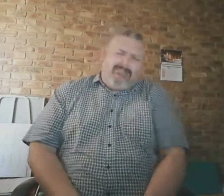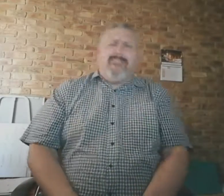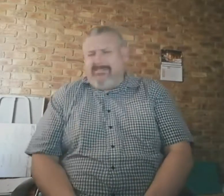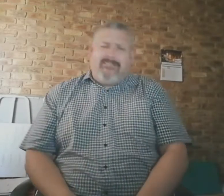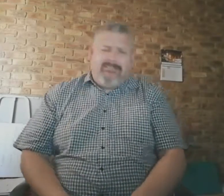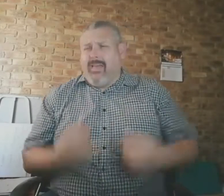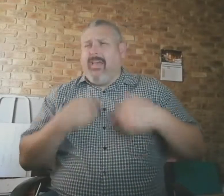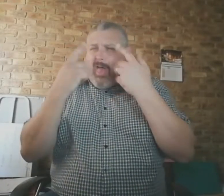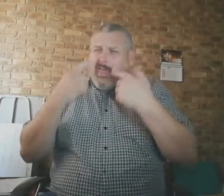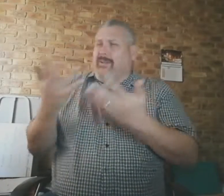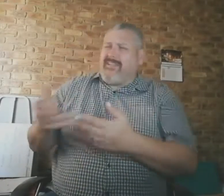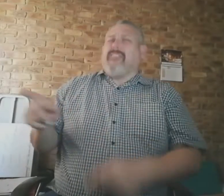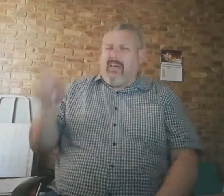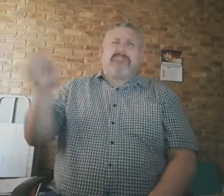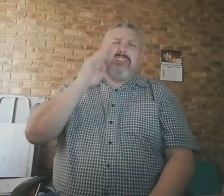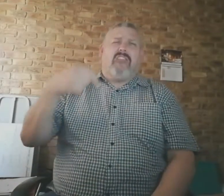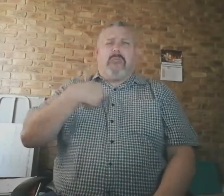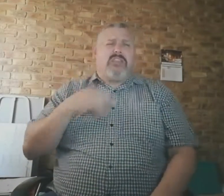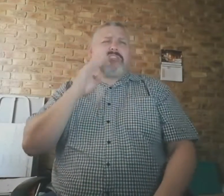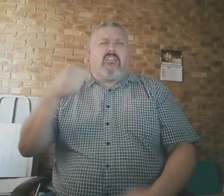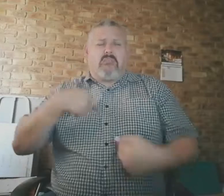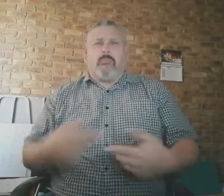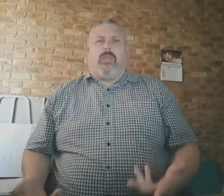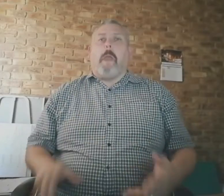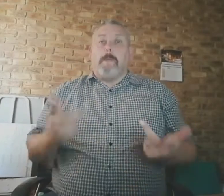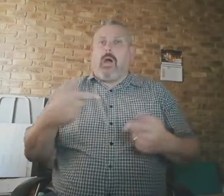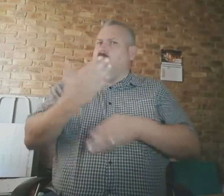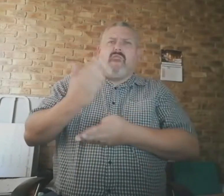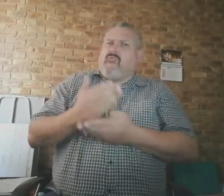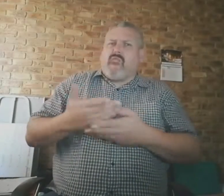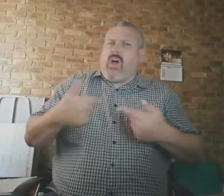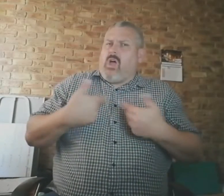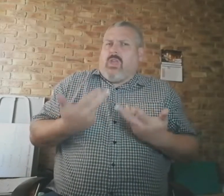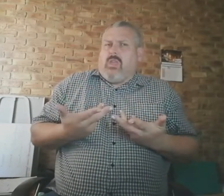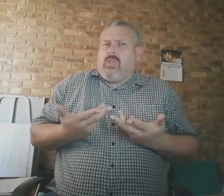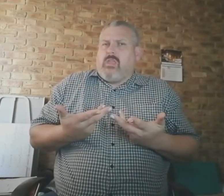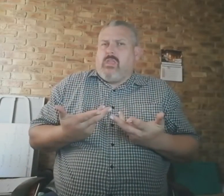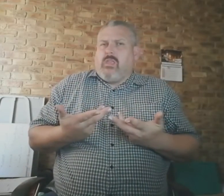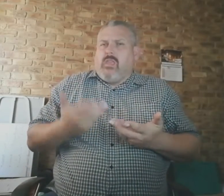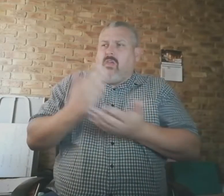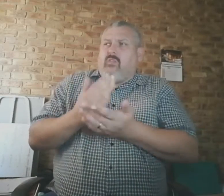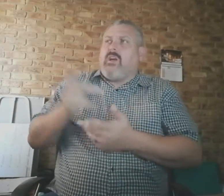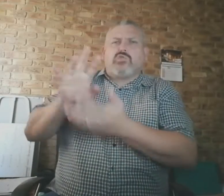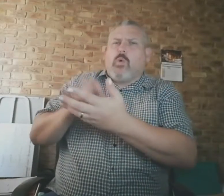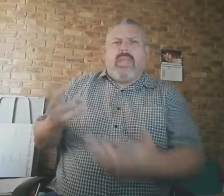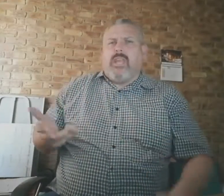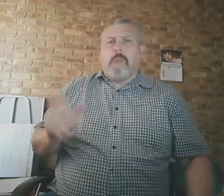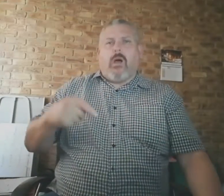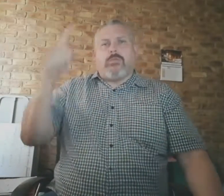heu, ah hiu, hiu, ah hiu, sagen50, ah maar, ba han, baan stoenen natuurlijk, maar